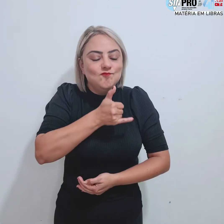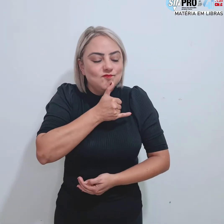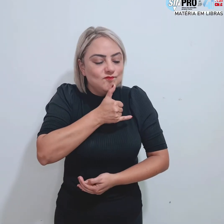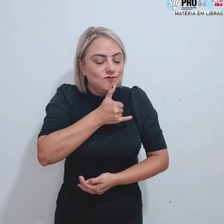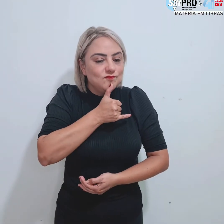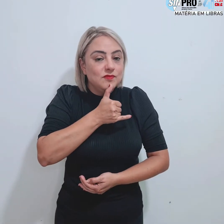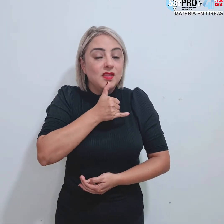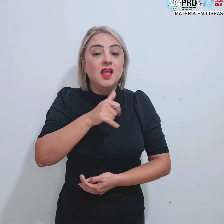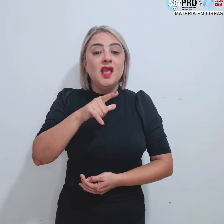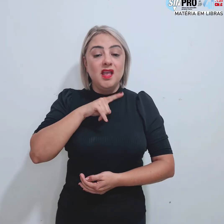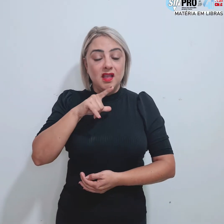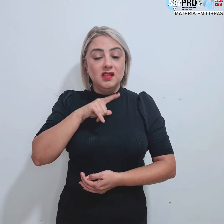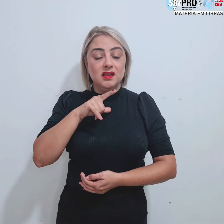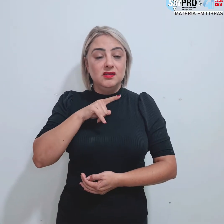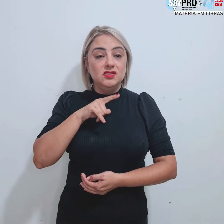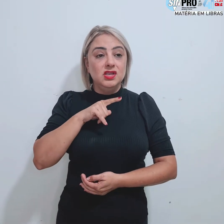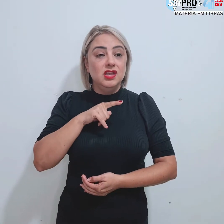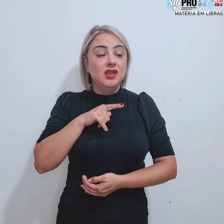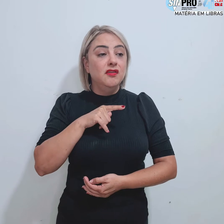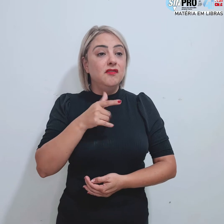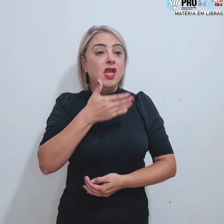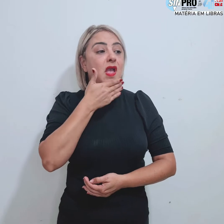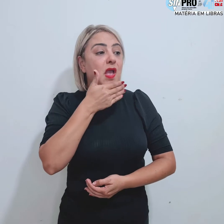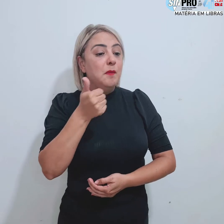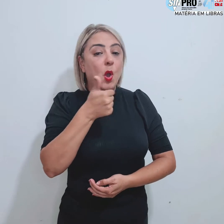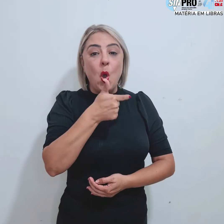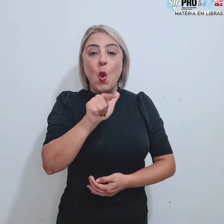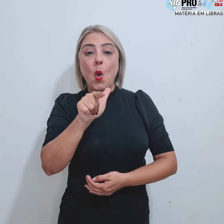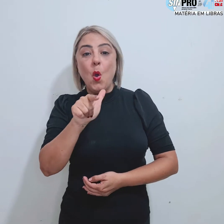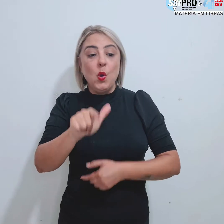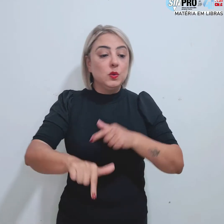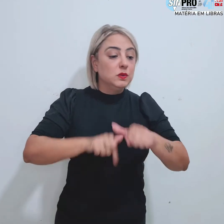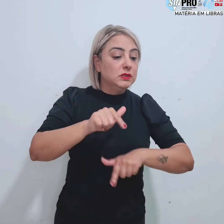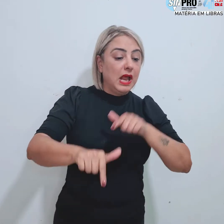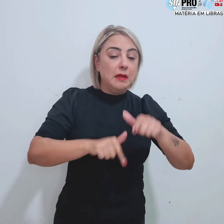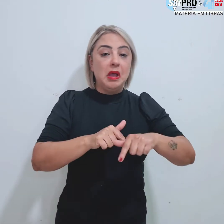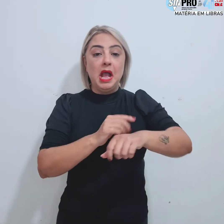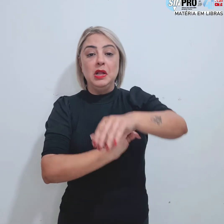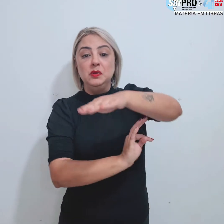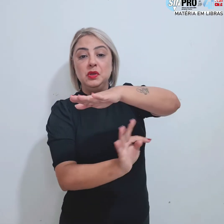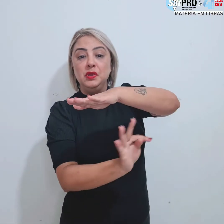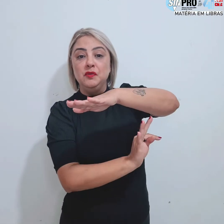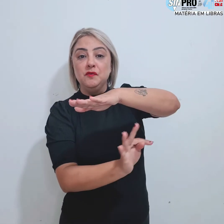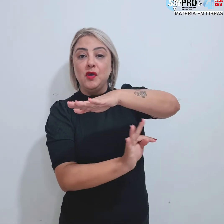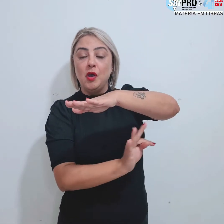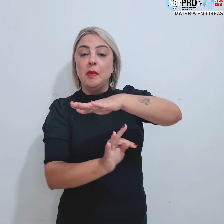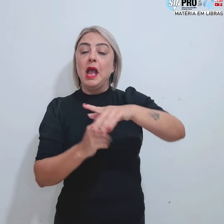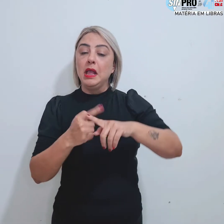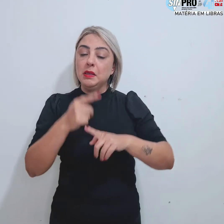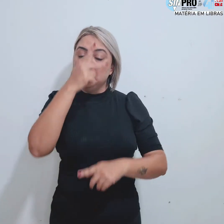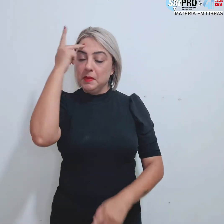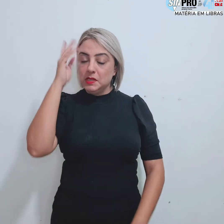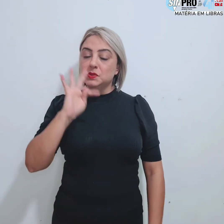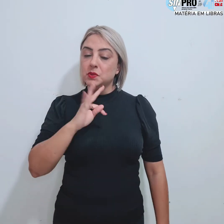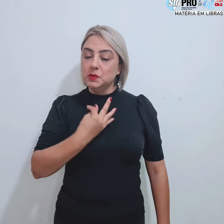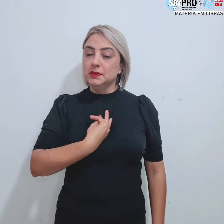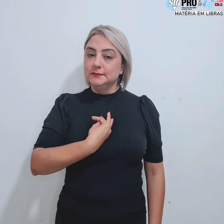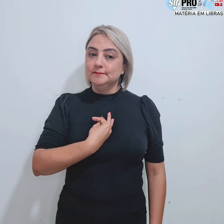Infelizmente, tive que recorrer a outros corres informais que muitas pessoas trans têm que passar.